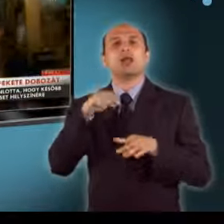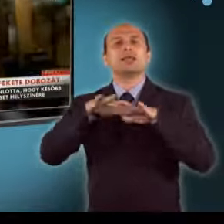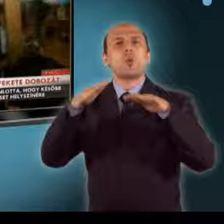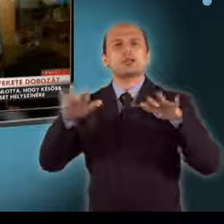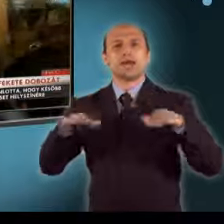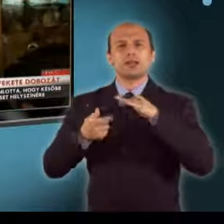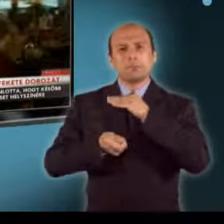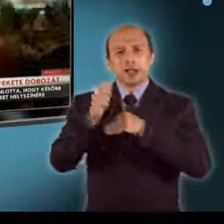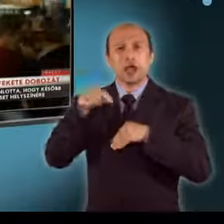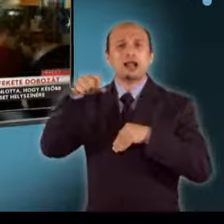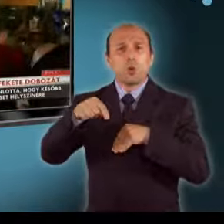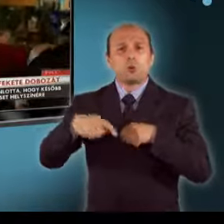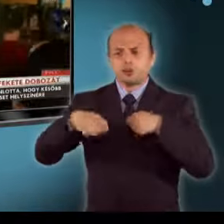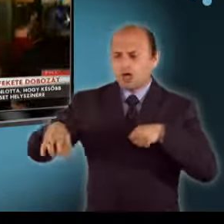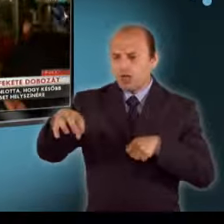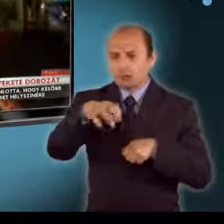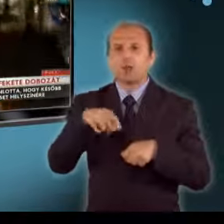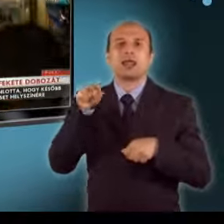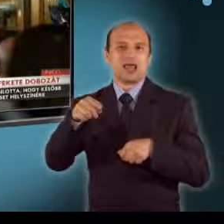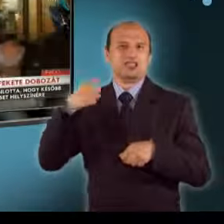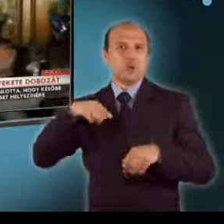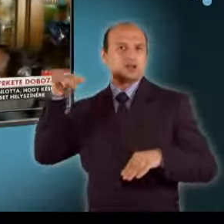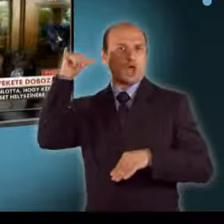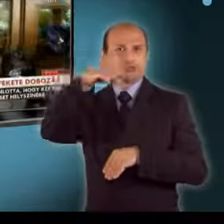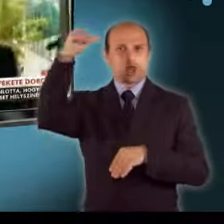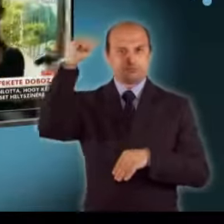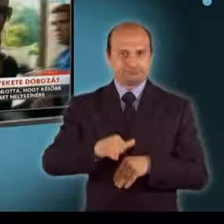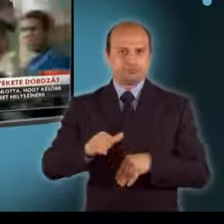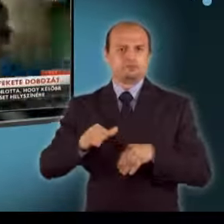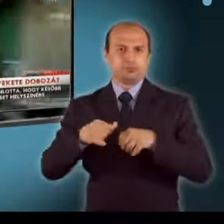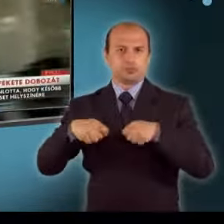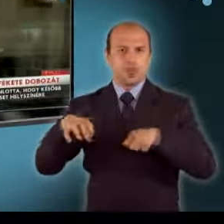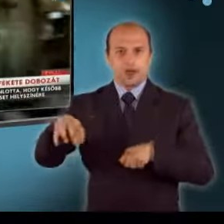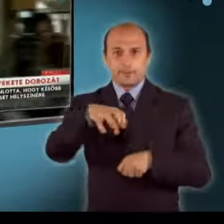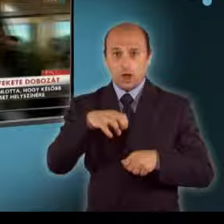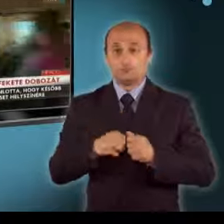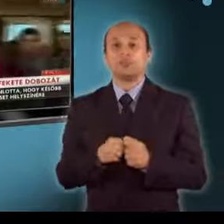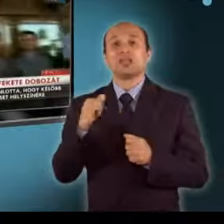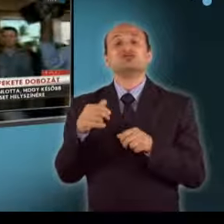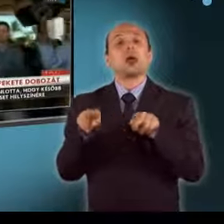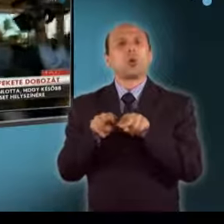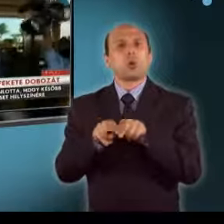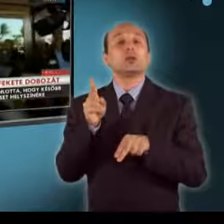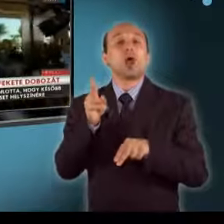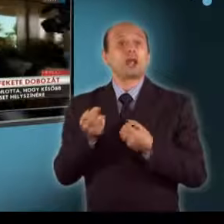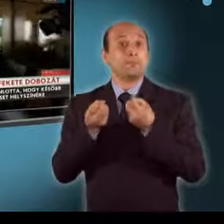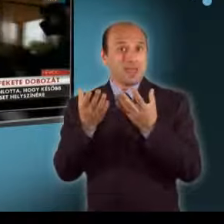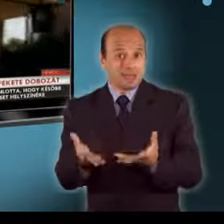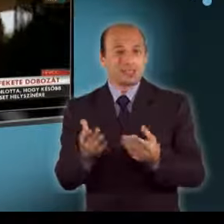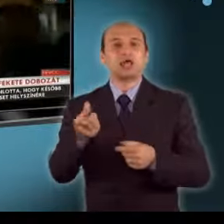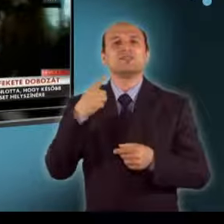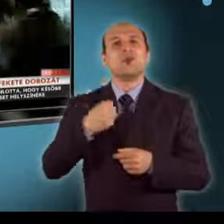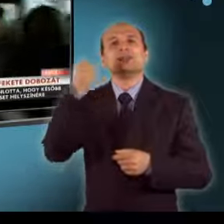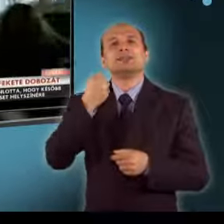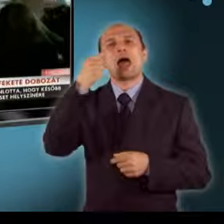talált roncsok az eltűnt Air France riói járatának darabjai. Azoktól a rokonoktól, akik hozzájárultak, már